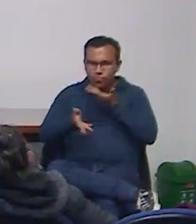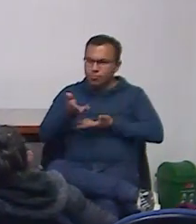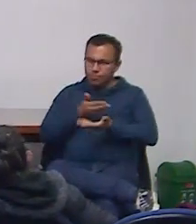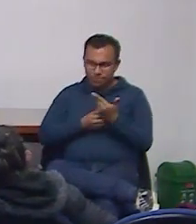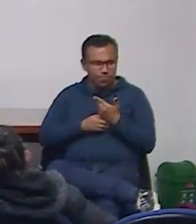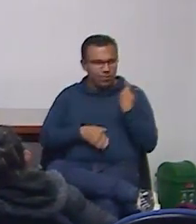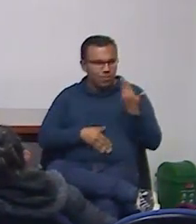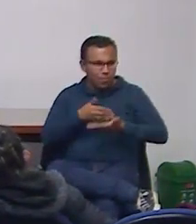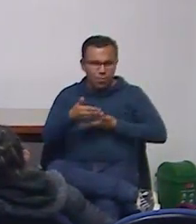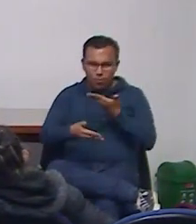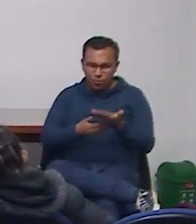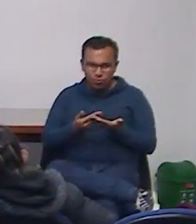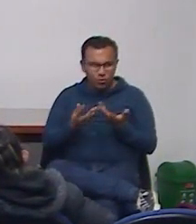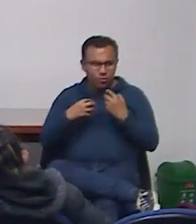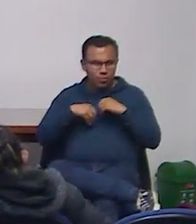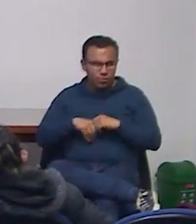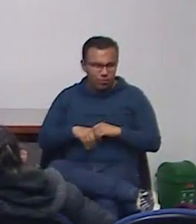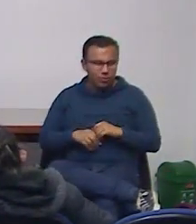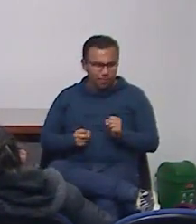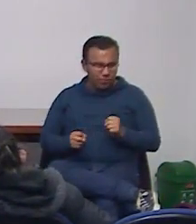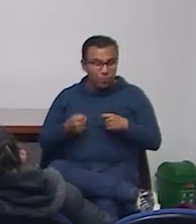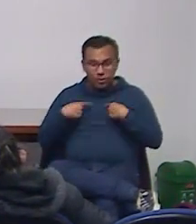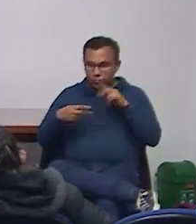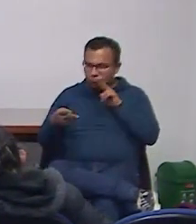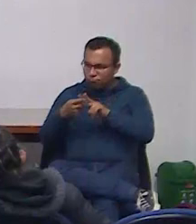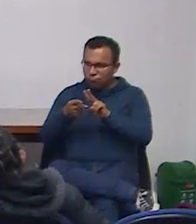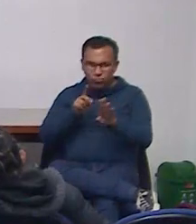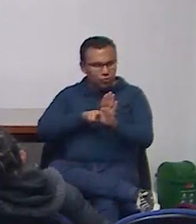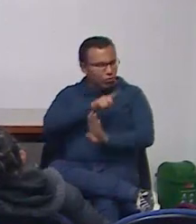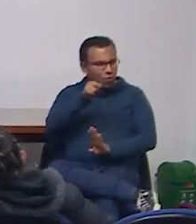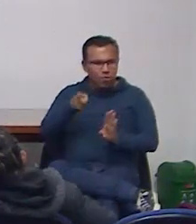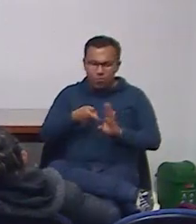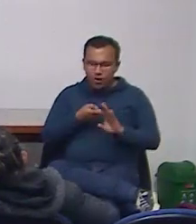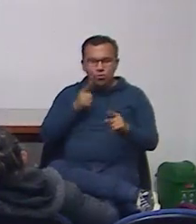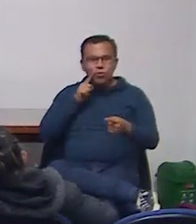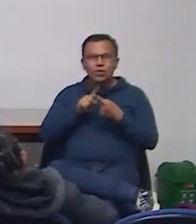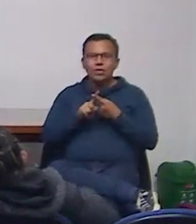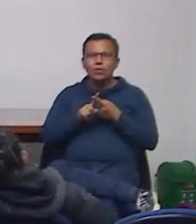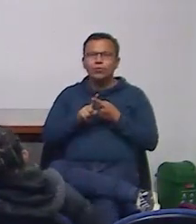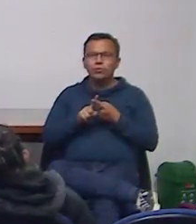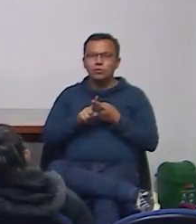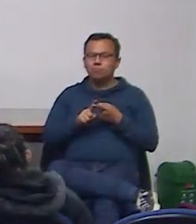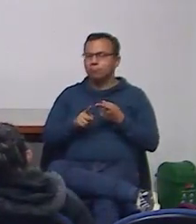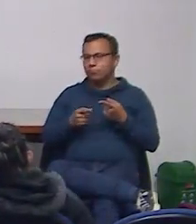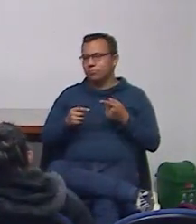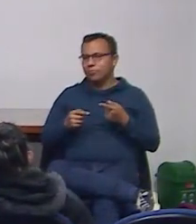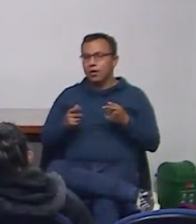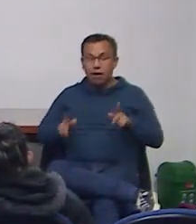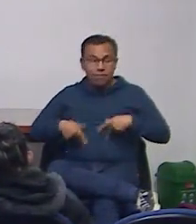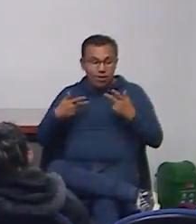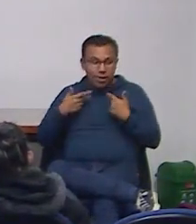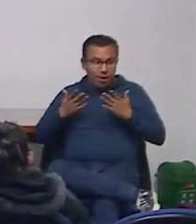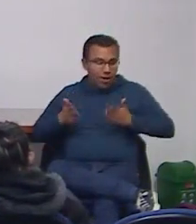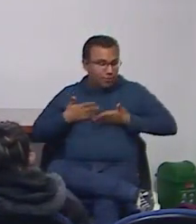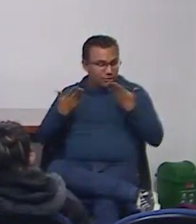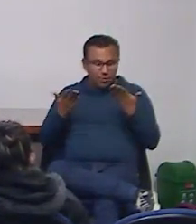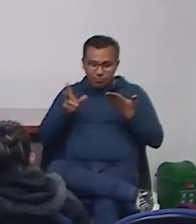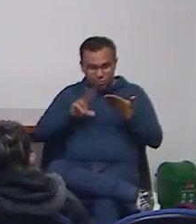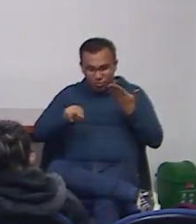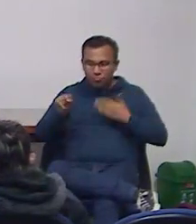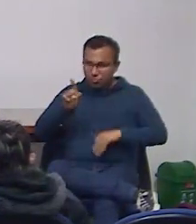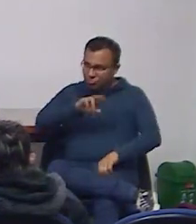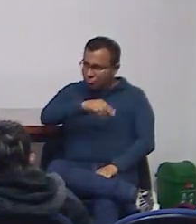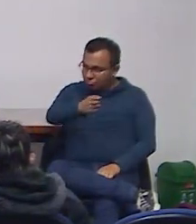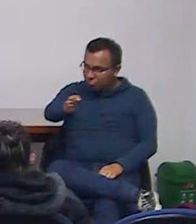todos los procesos internos porque estamos hablando de lo mismo o sea toda esta carreta que les estoy hablando como les digo no solamente es para la vida nuestra cotidiana